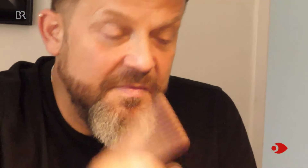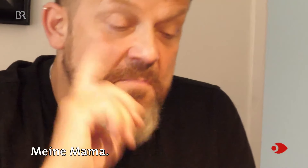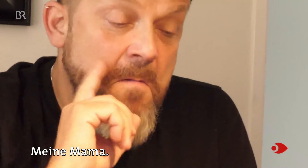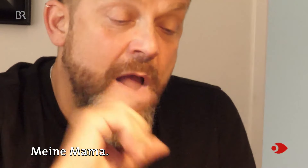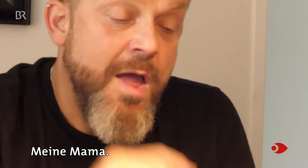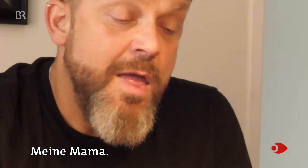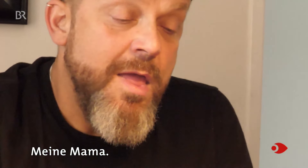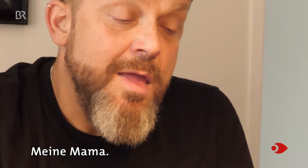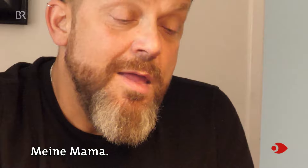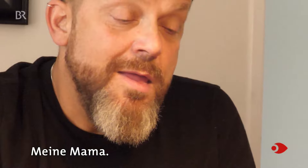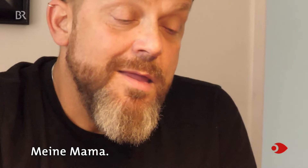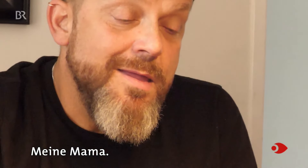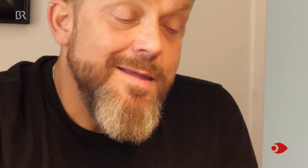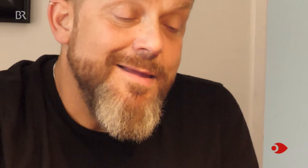Meine Mama.